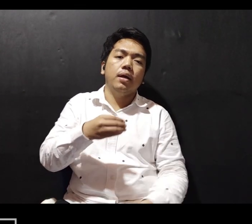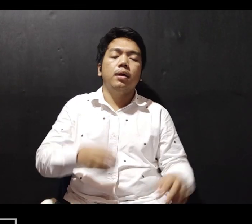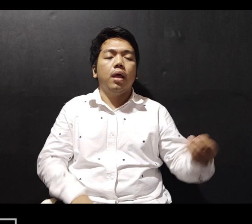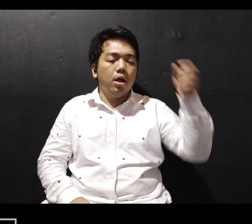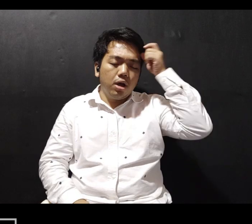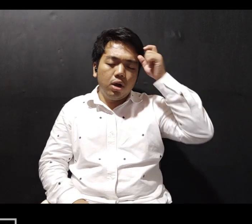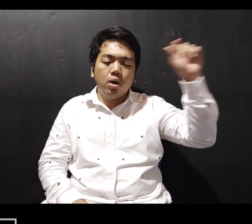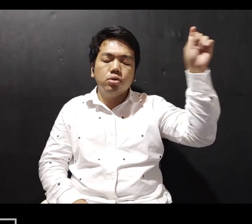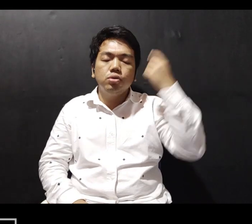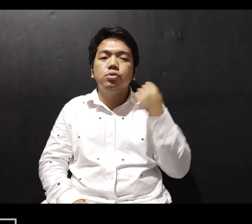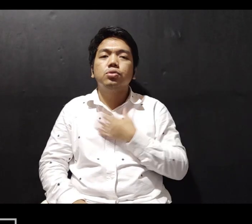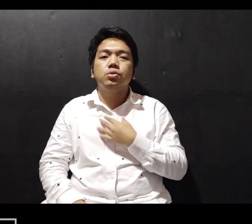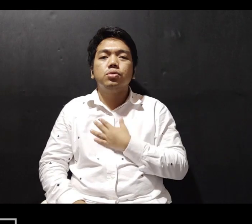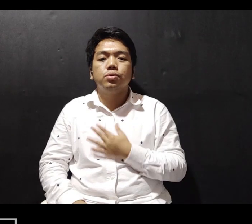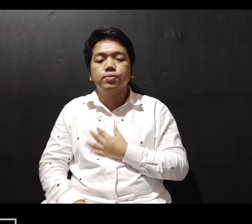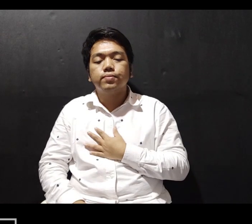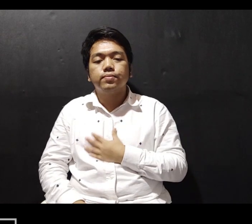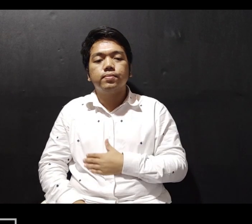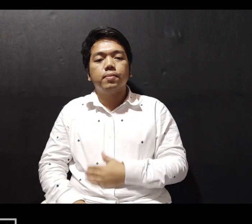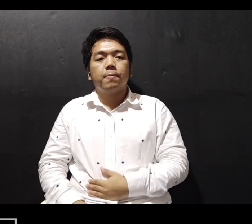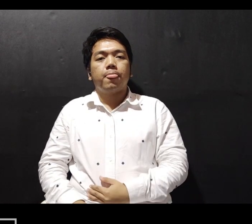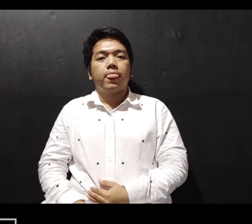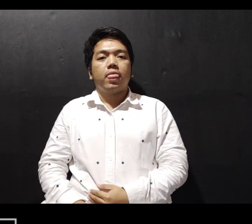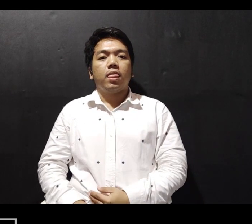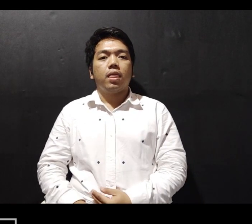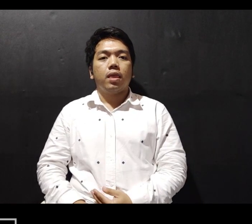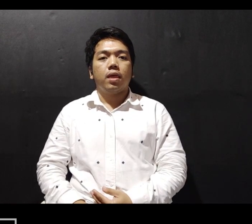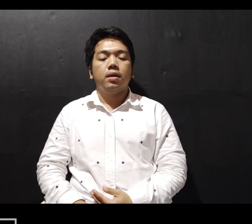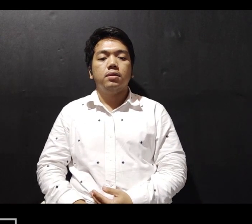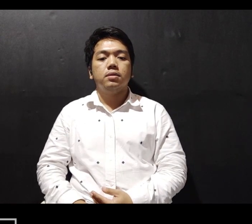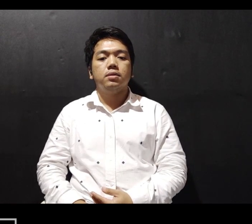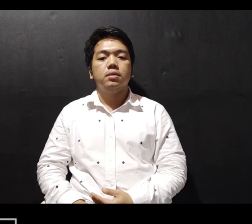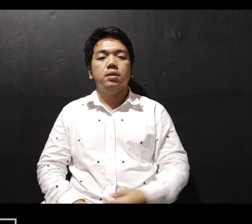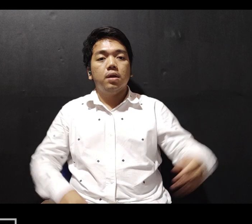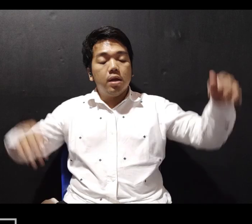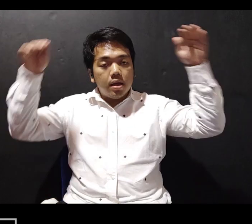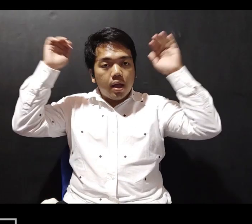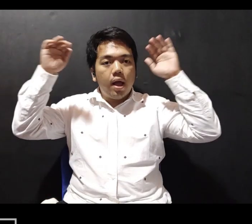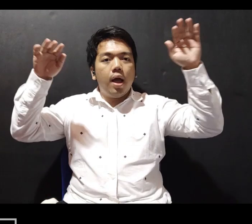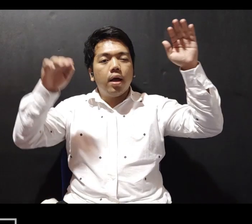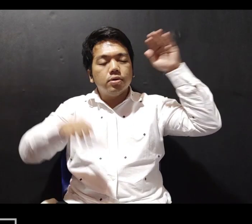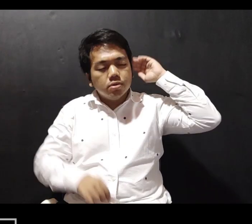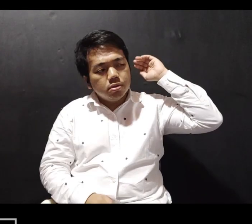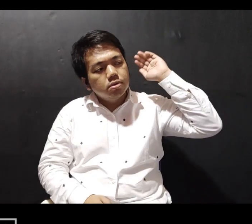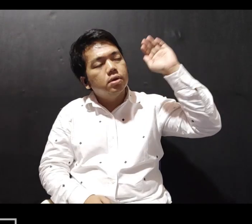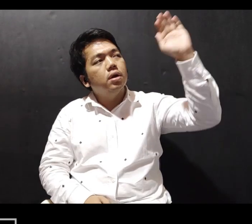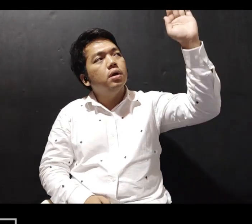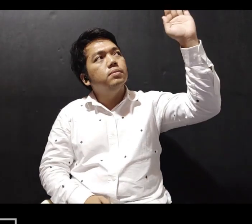melimpah bagiku. Amin, amin. Amin Tuhan,